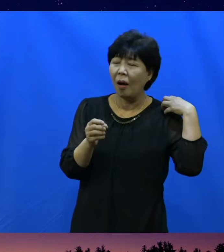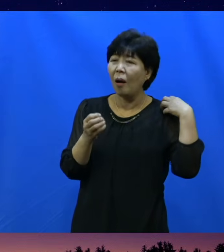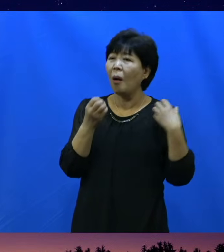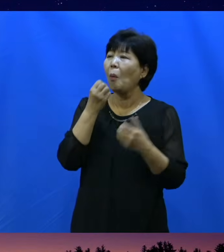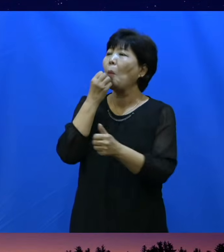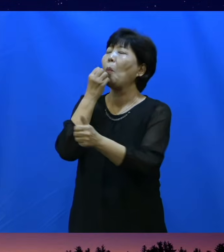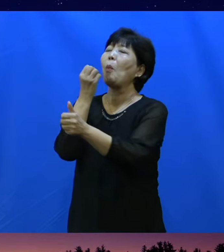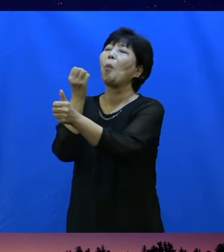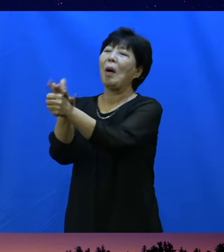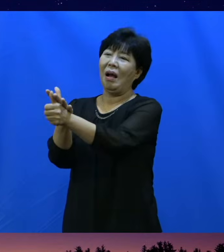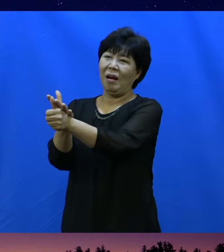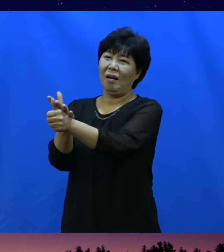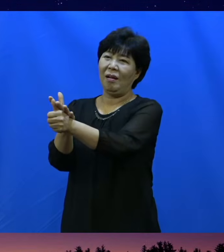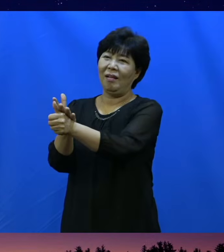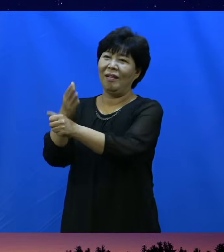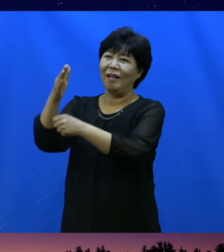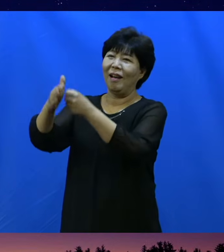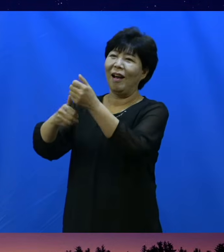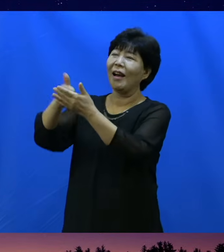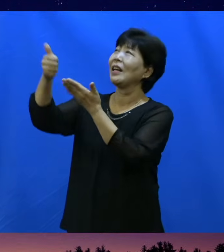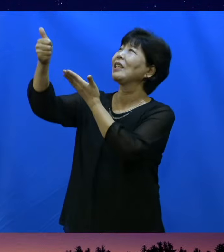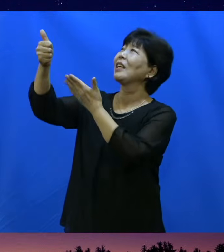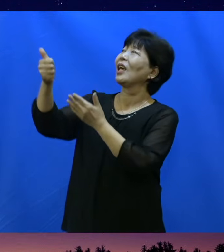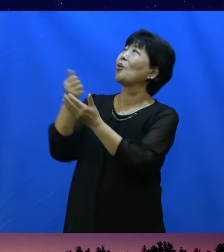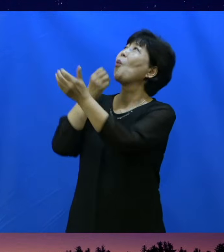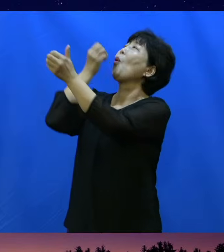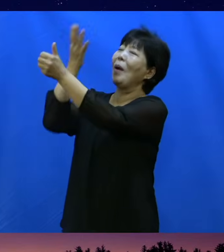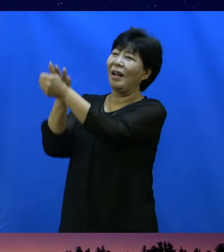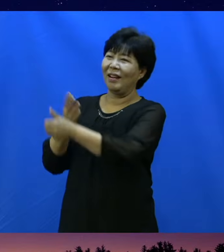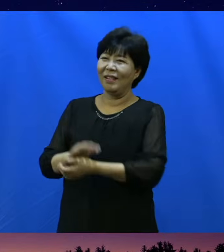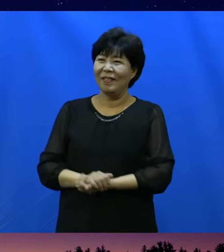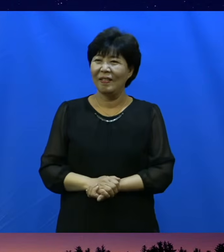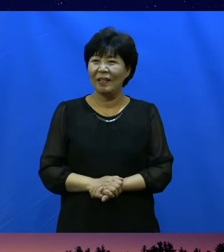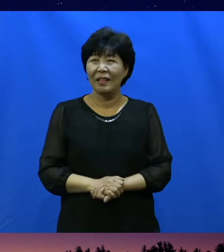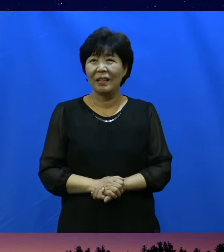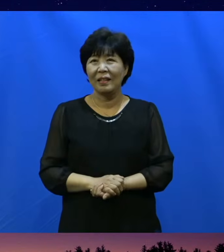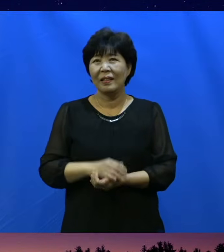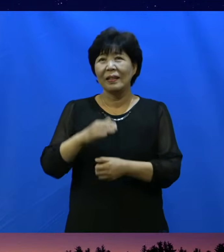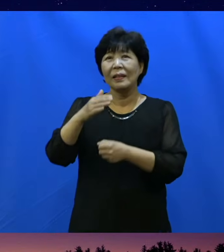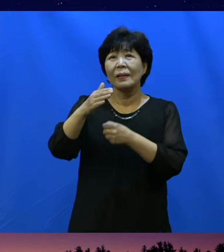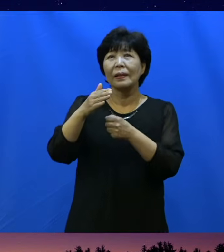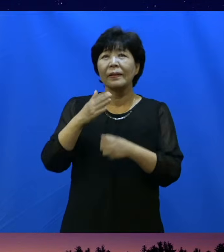요한계시록 12장 10절에 보니까 내가 또 들으니 하늘에 큰 음성이 있어 이르되 이제 우리 하나님의